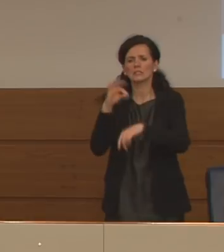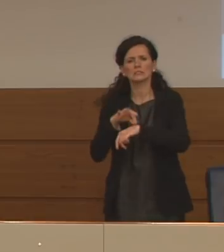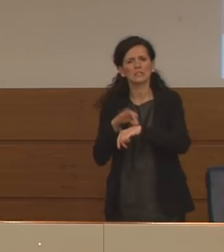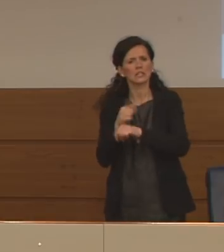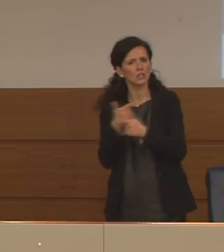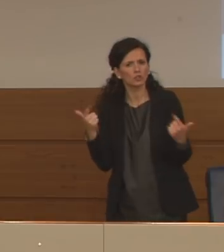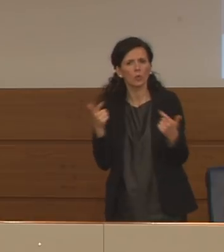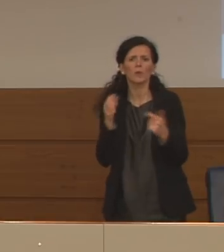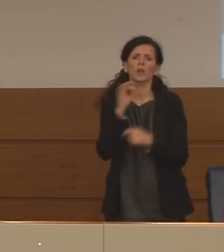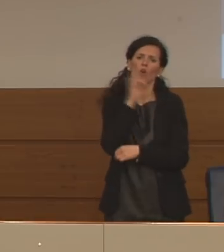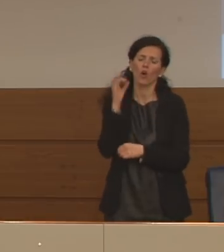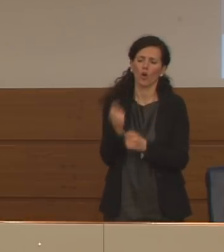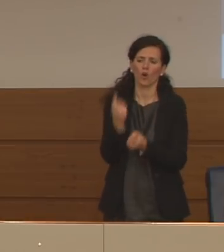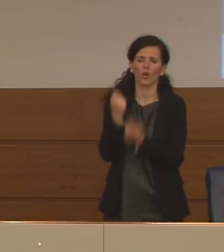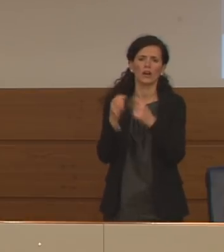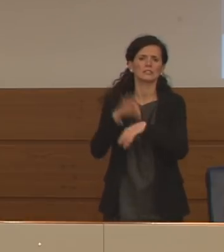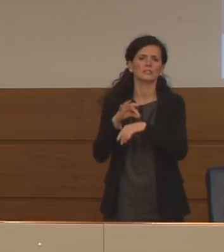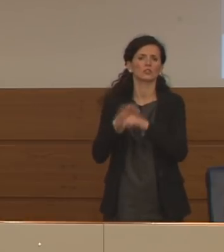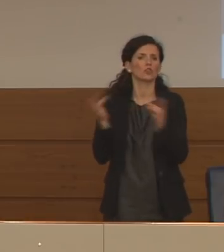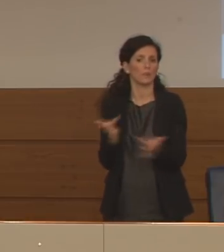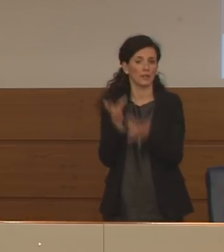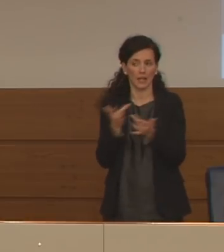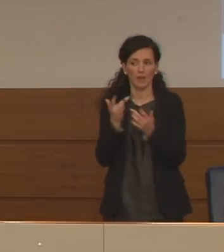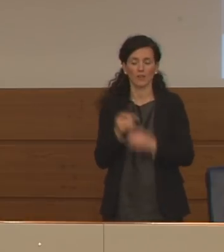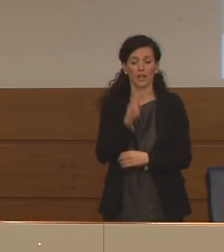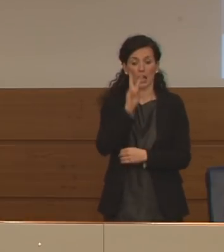sintomi lievi e di